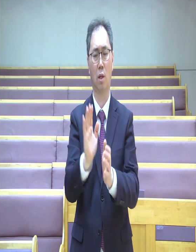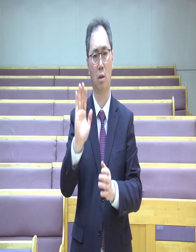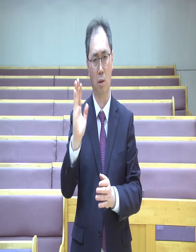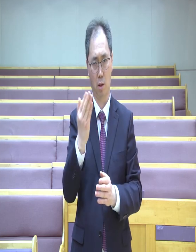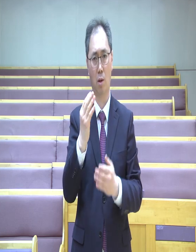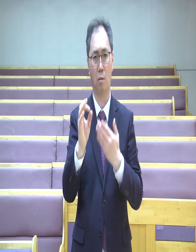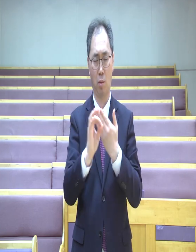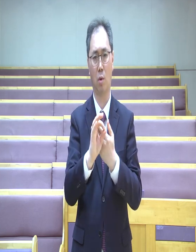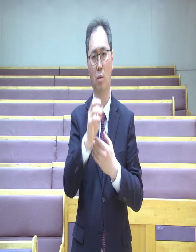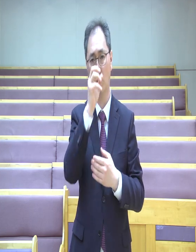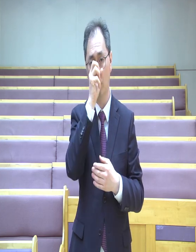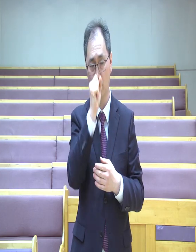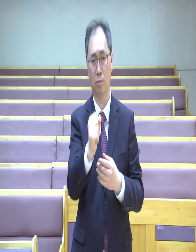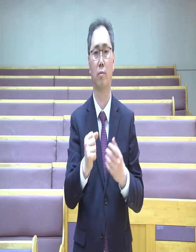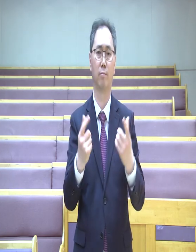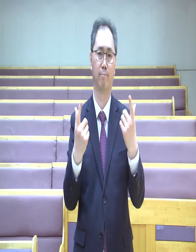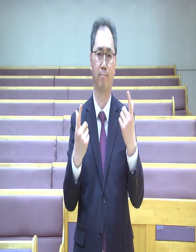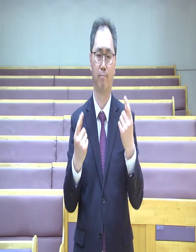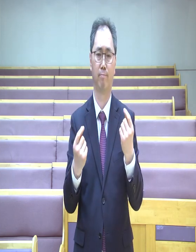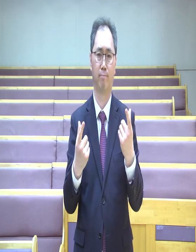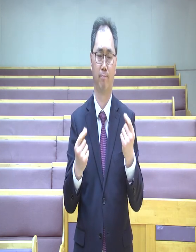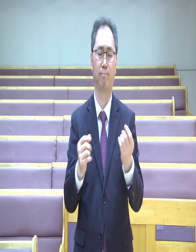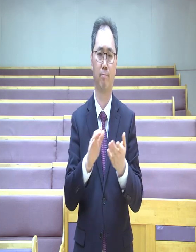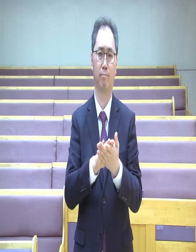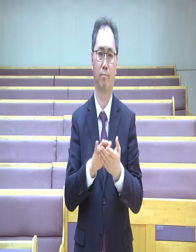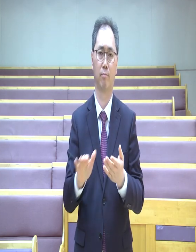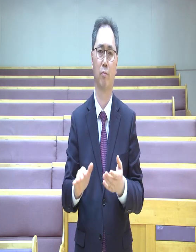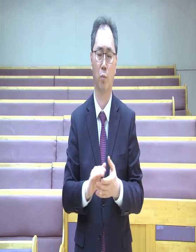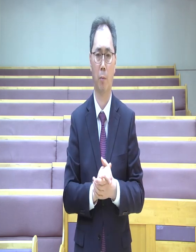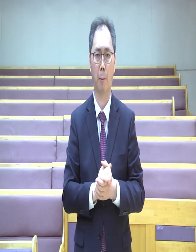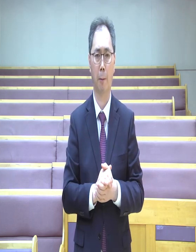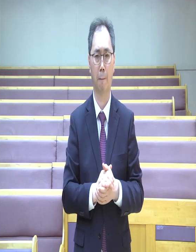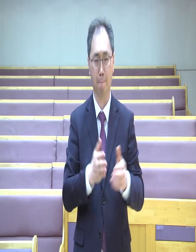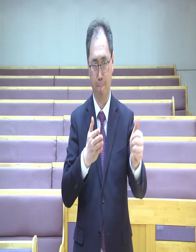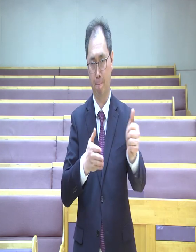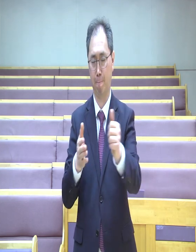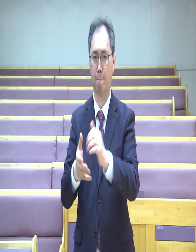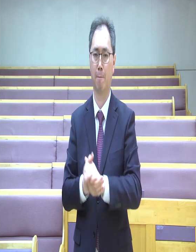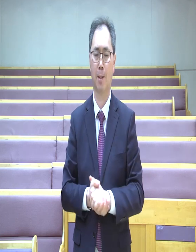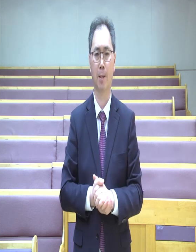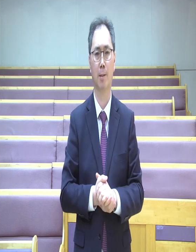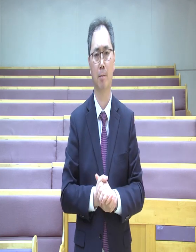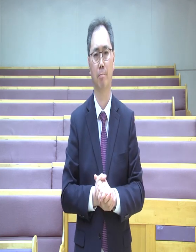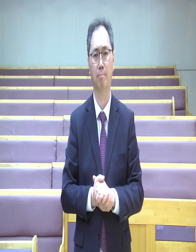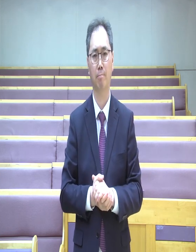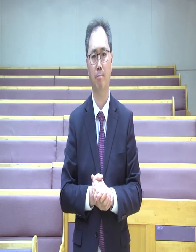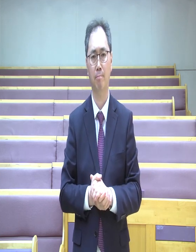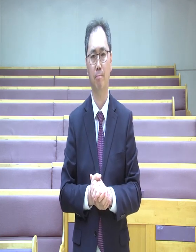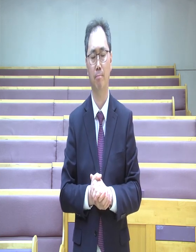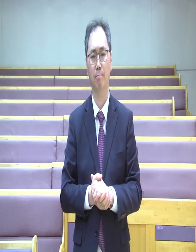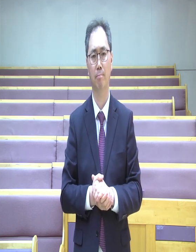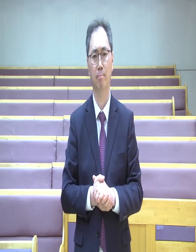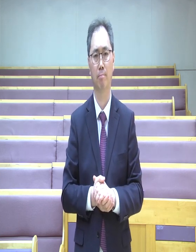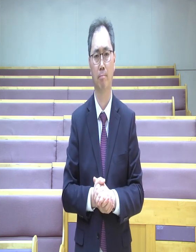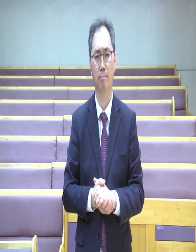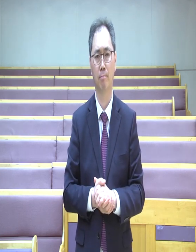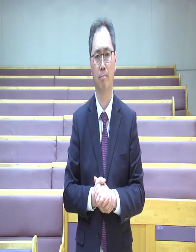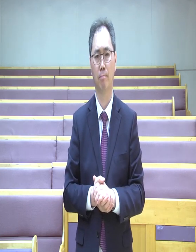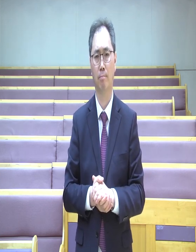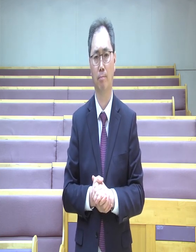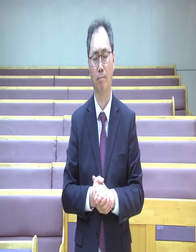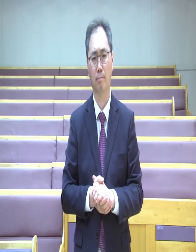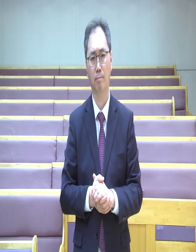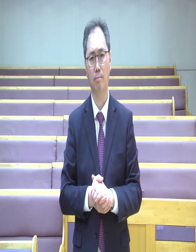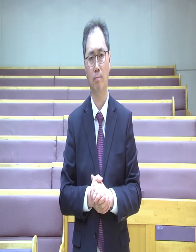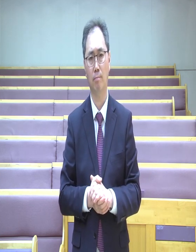길을 따라가는 진정한 예수님의 제자들 다 되시기를 주님의 이름으로